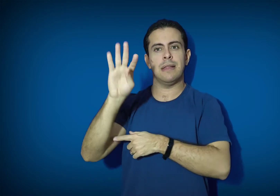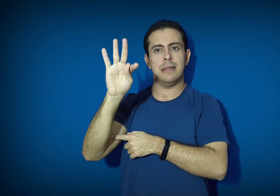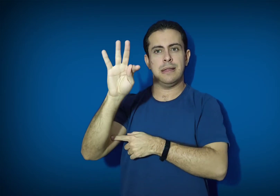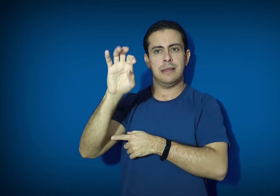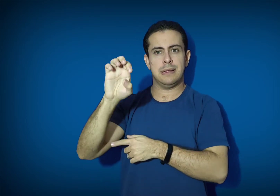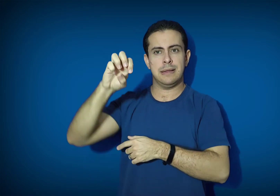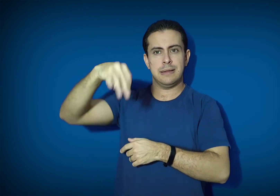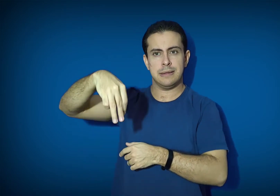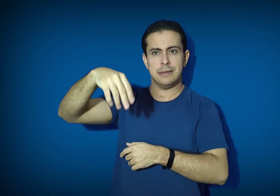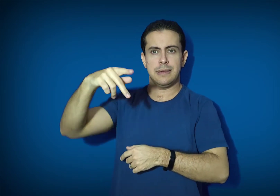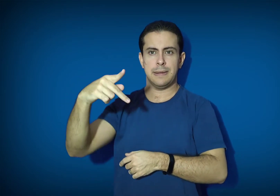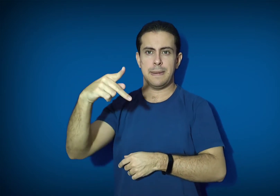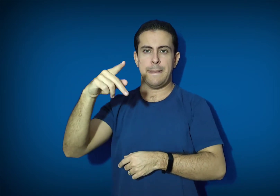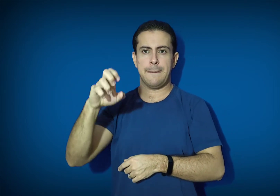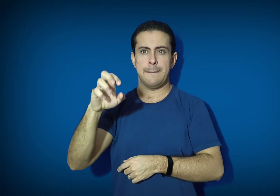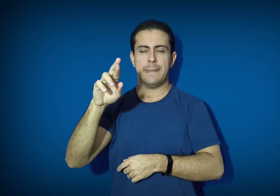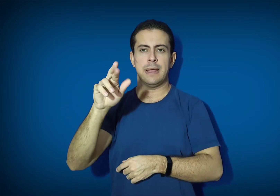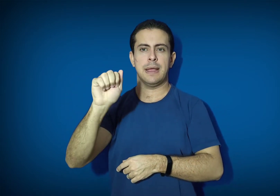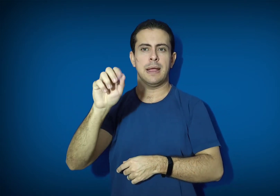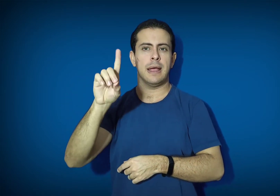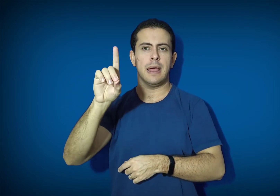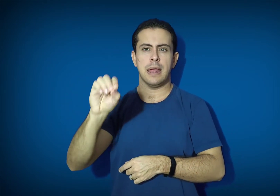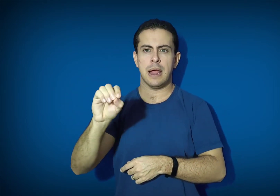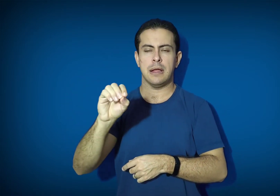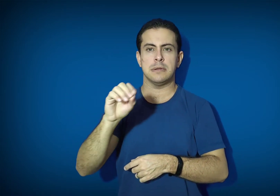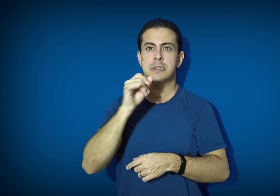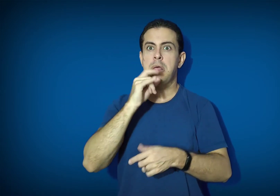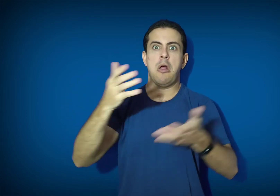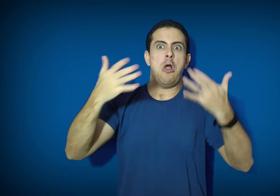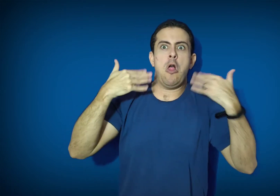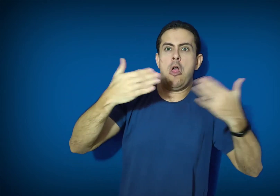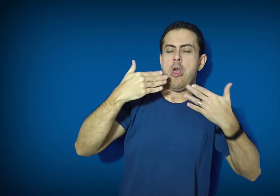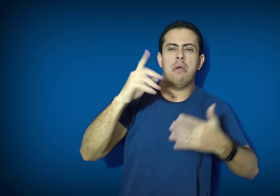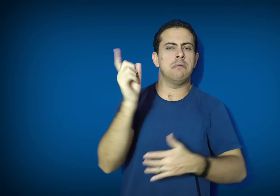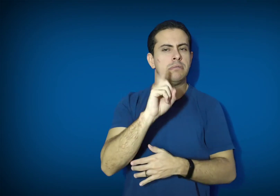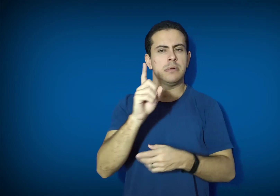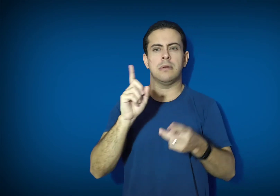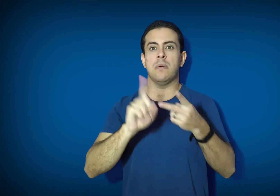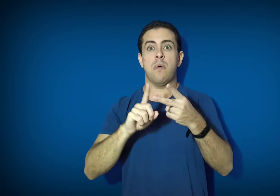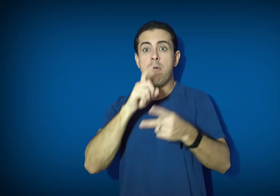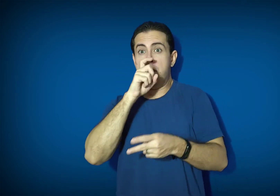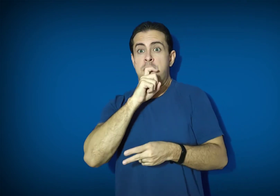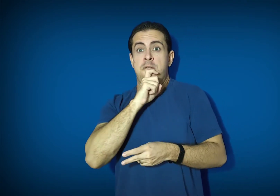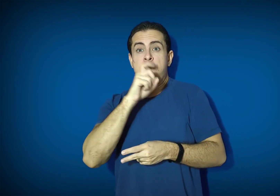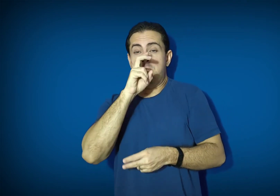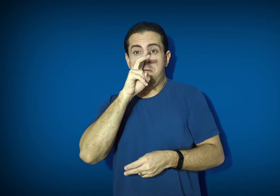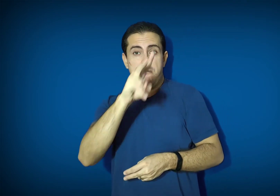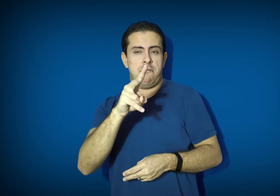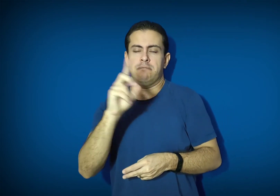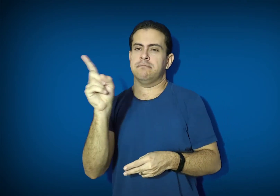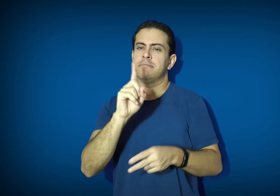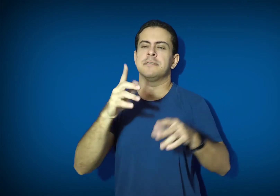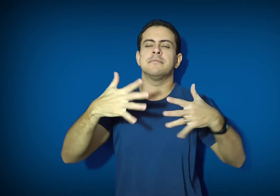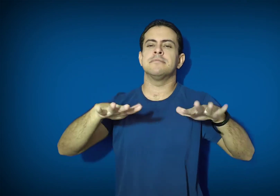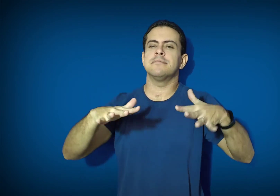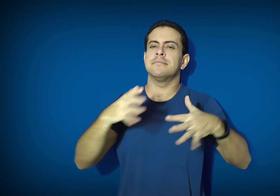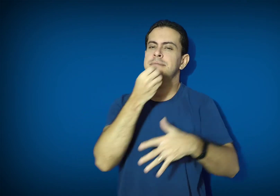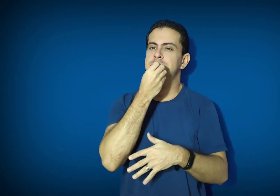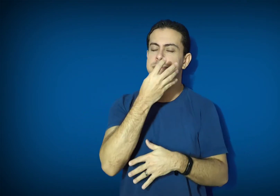é bem gostoso. É o chamado clima temperado, ele não é tão quente nem tão frio,